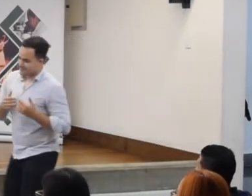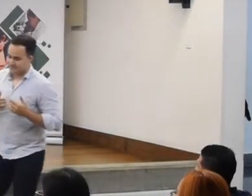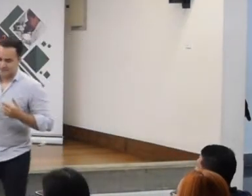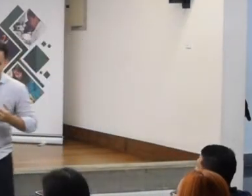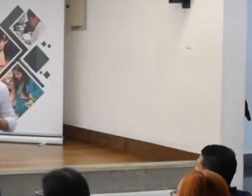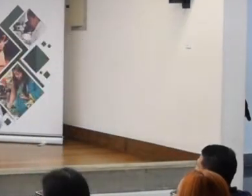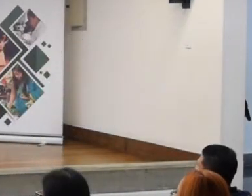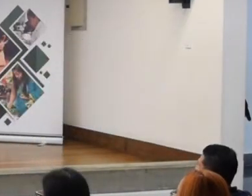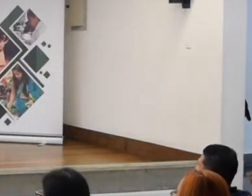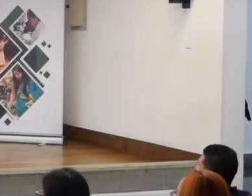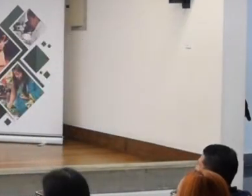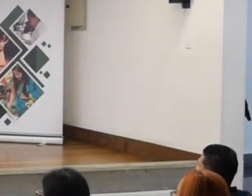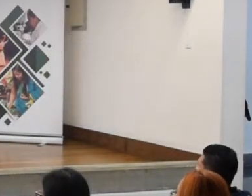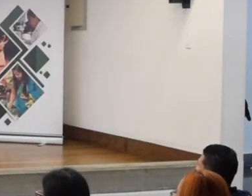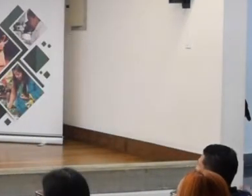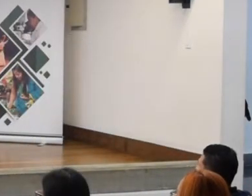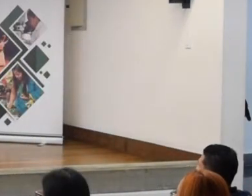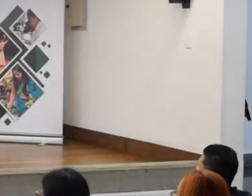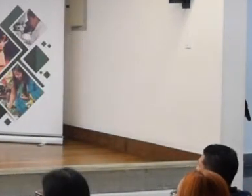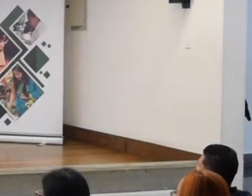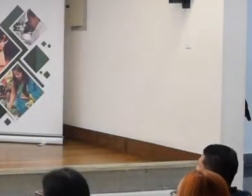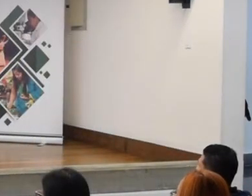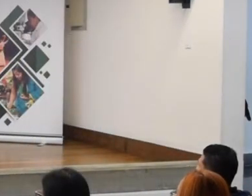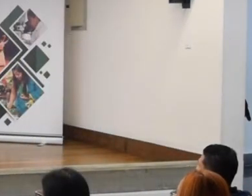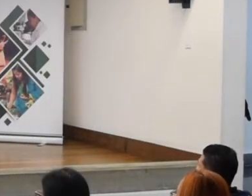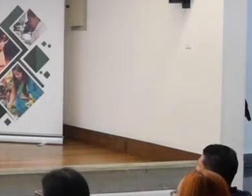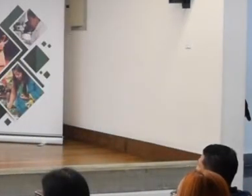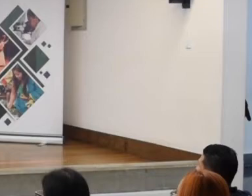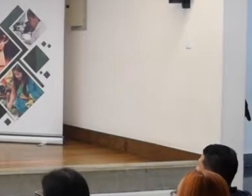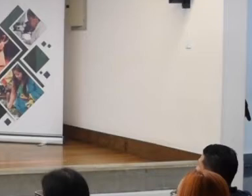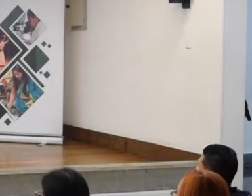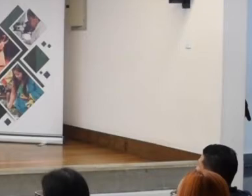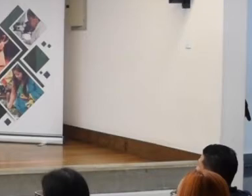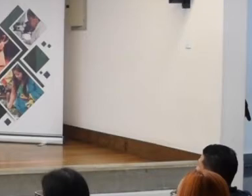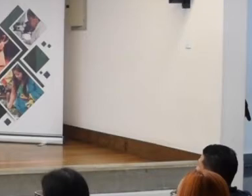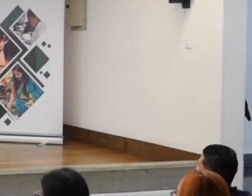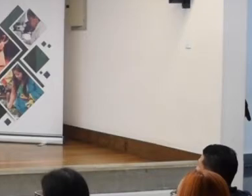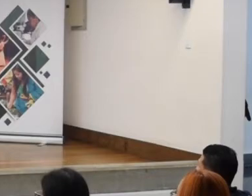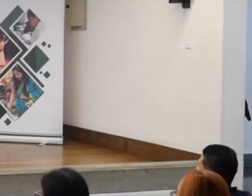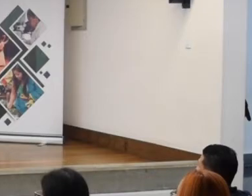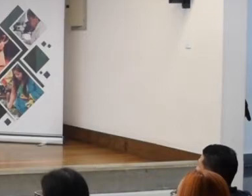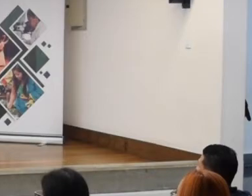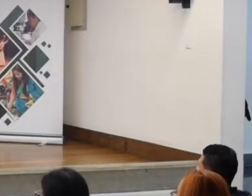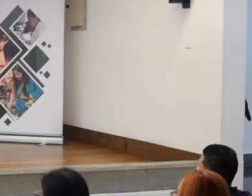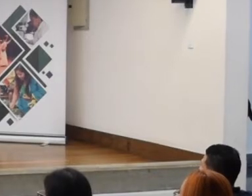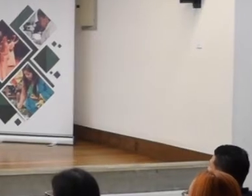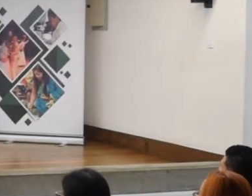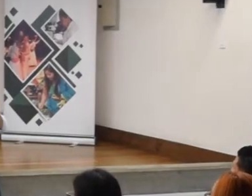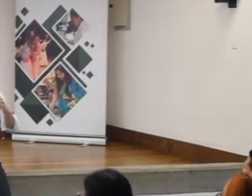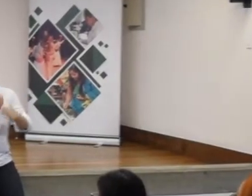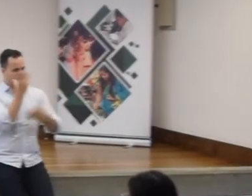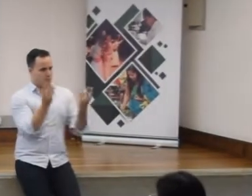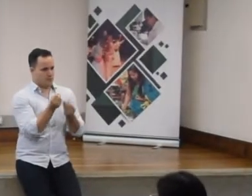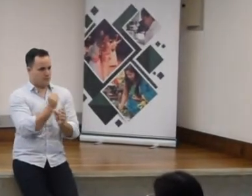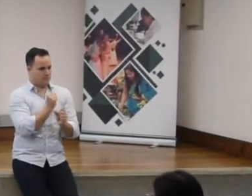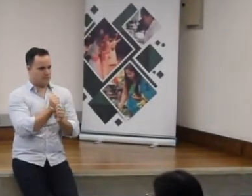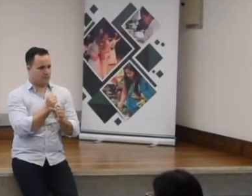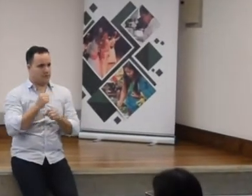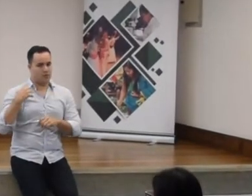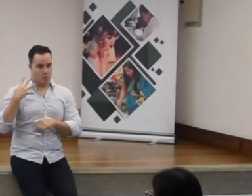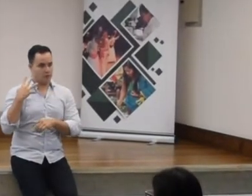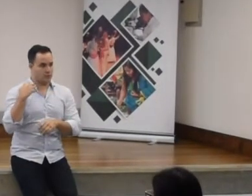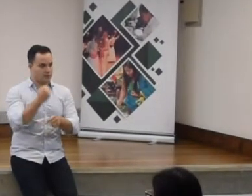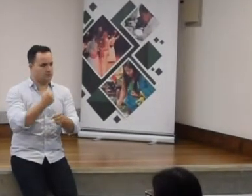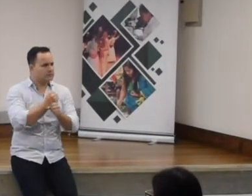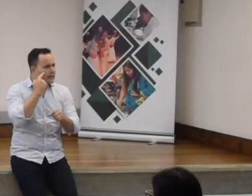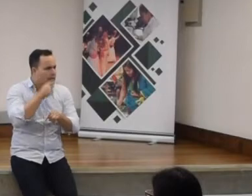a este cuarto año que estamos trabajando con el tema de permanencia. Casi todo el equipo que está acá ya